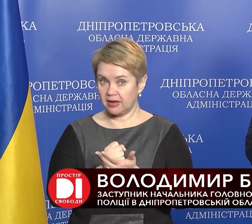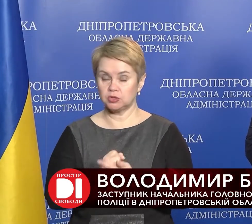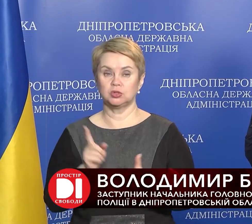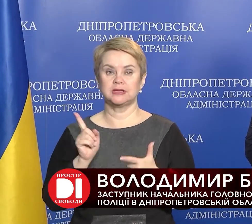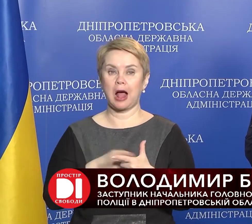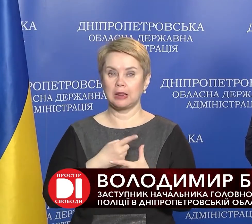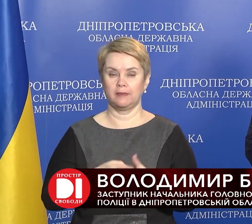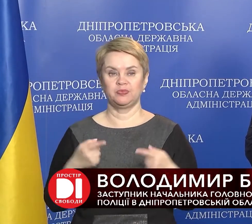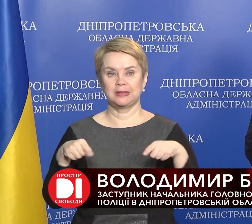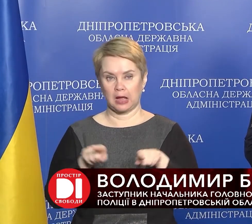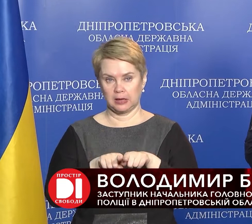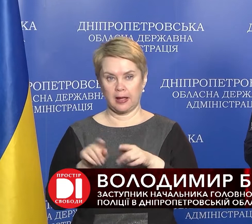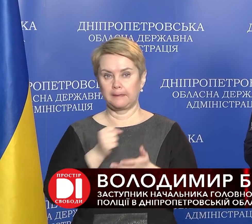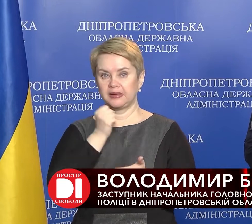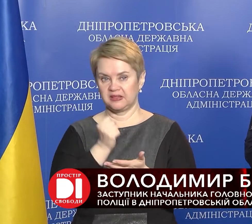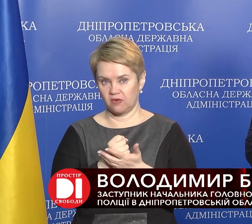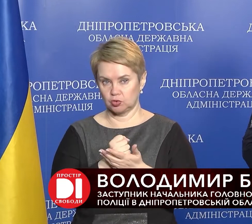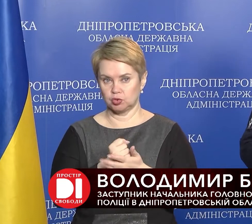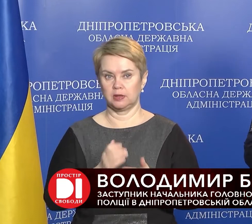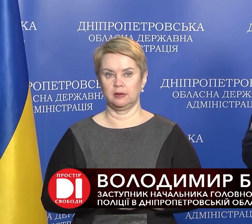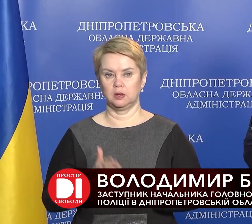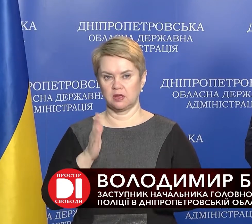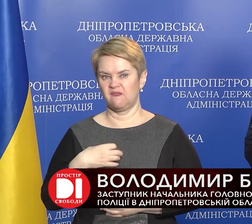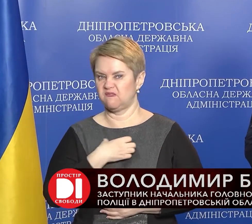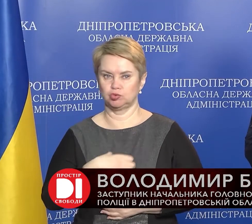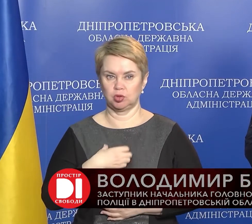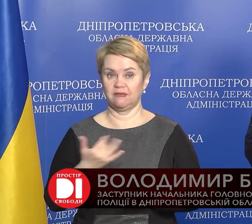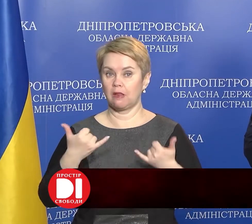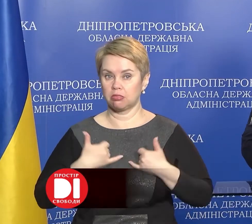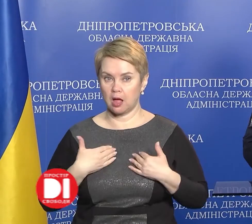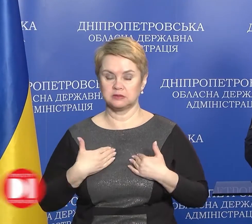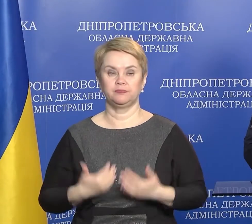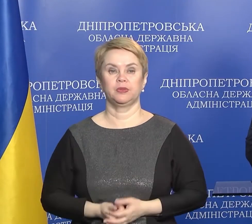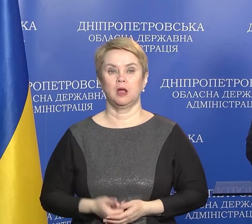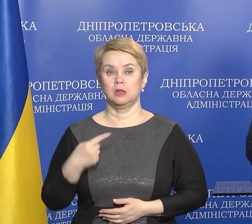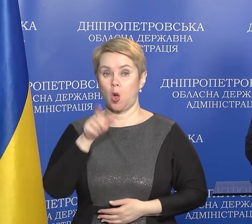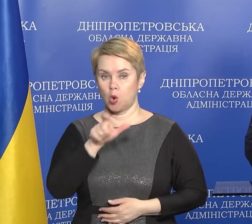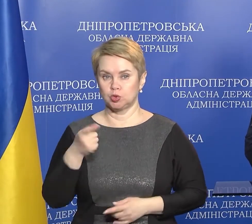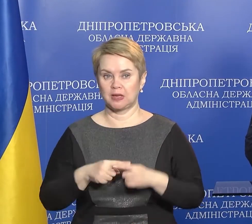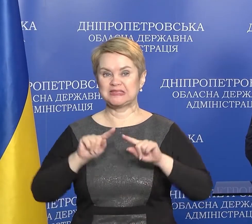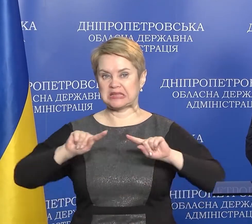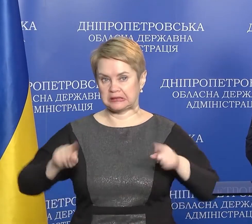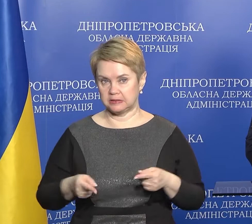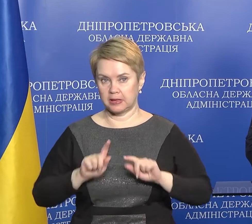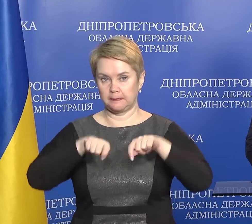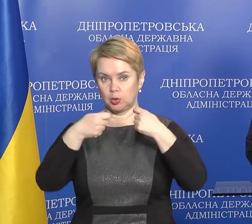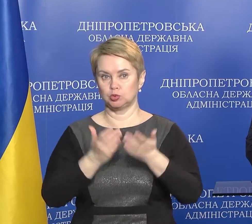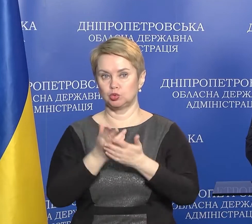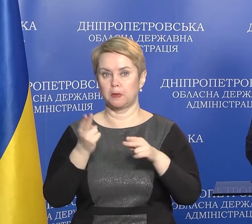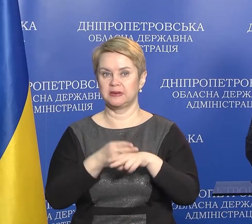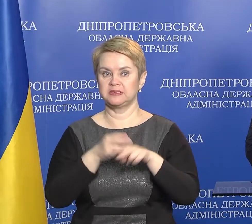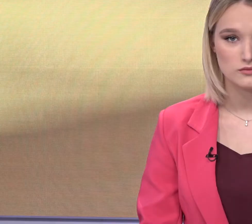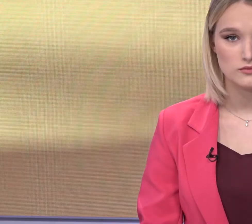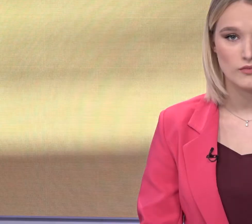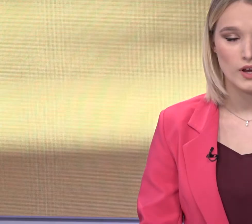але такі підтвердження, вони є також дуже важливі для нас. Ті особи, які затримуються, вони передаються в Службу